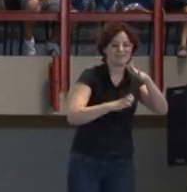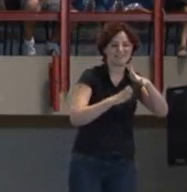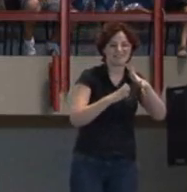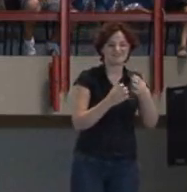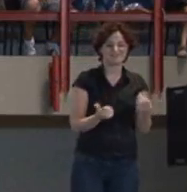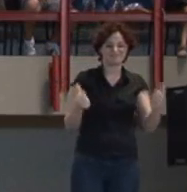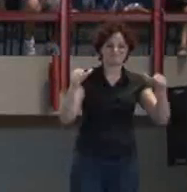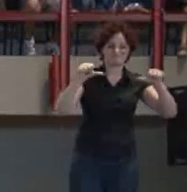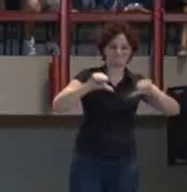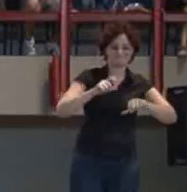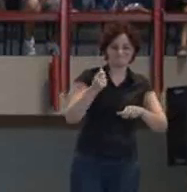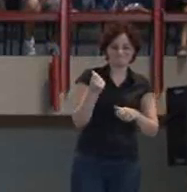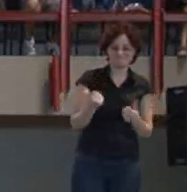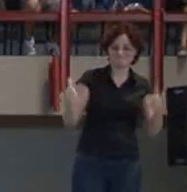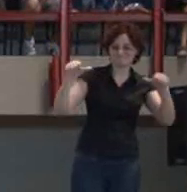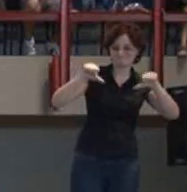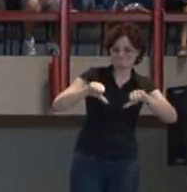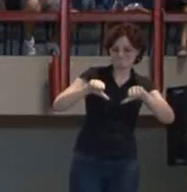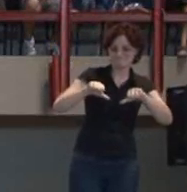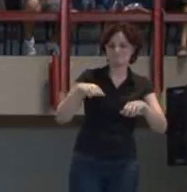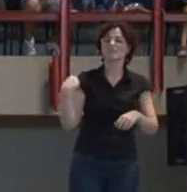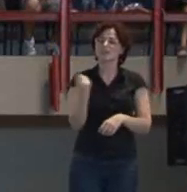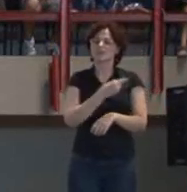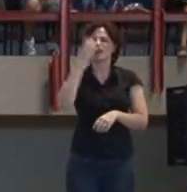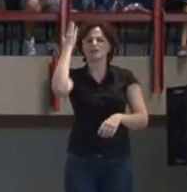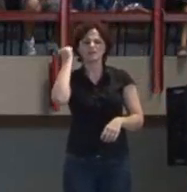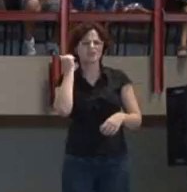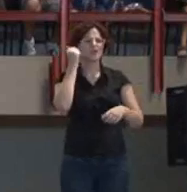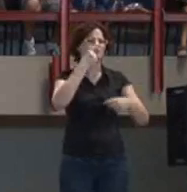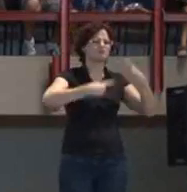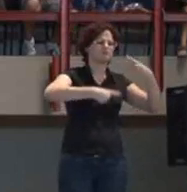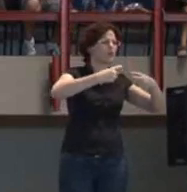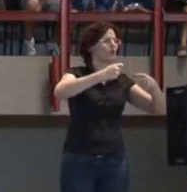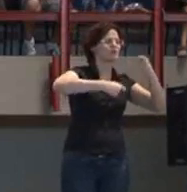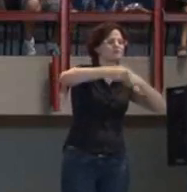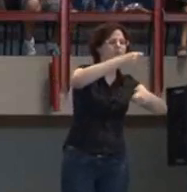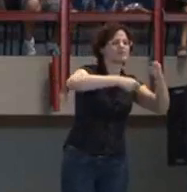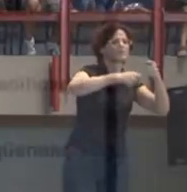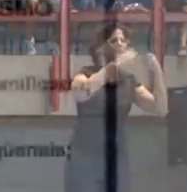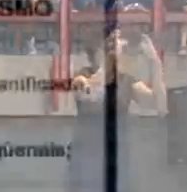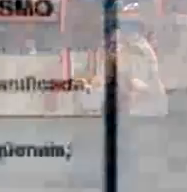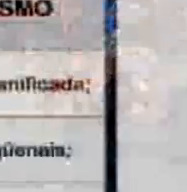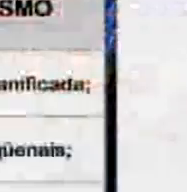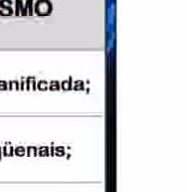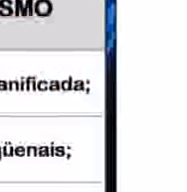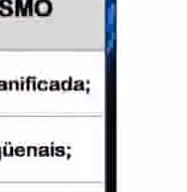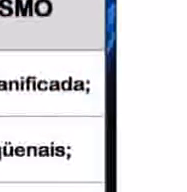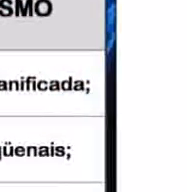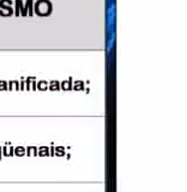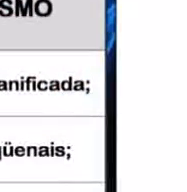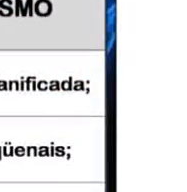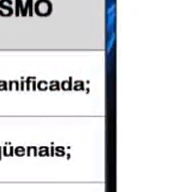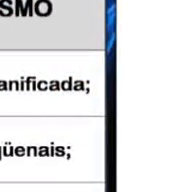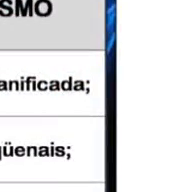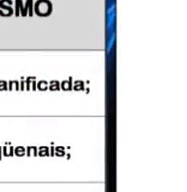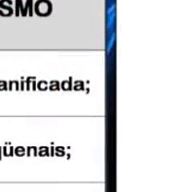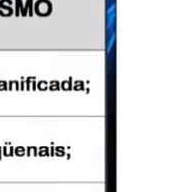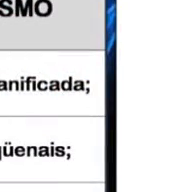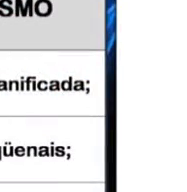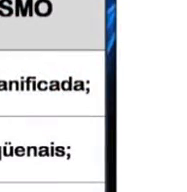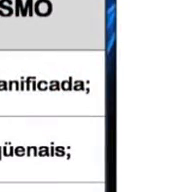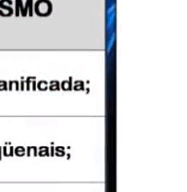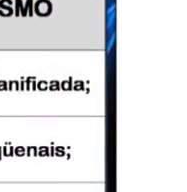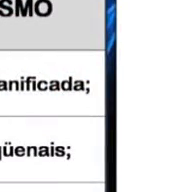capitalismo ele tem seus defeitos mas ele se se organiza melhor do que o socialismo na economia existia outra coisa a